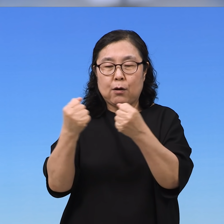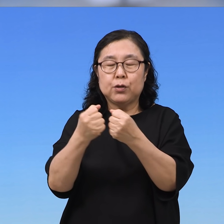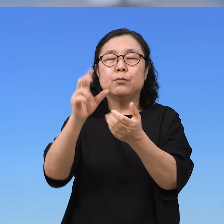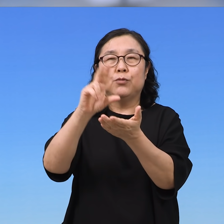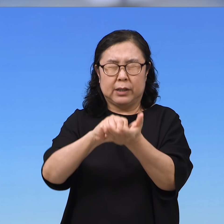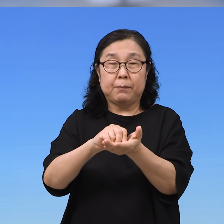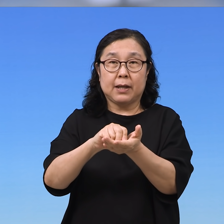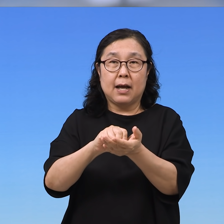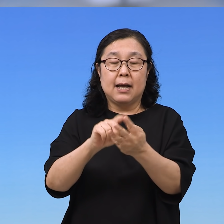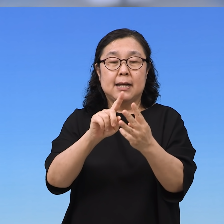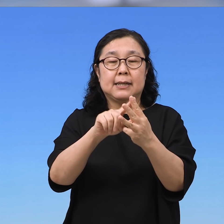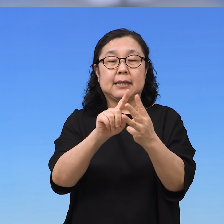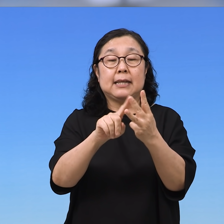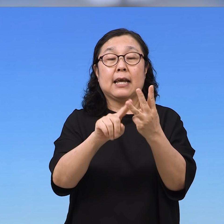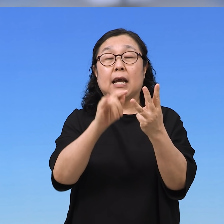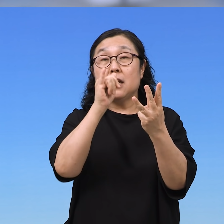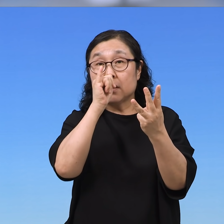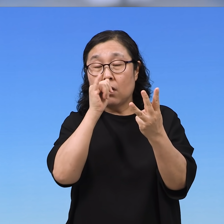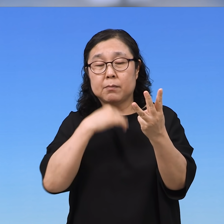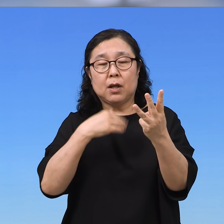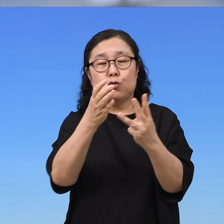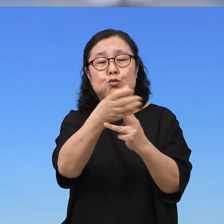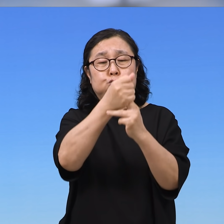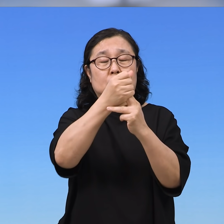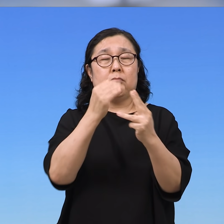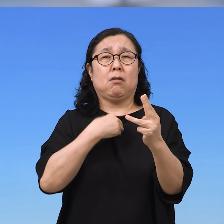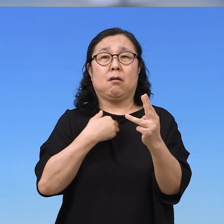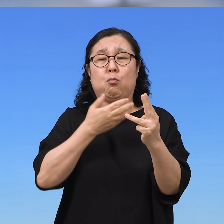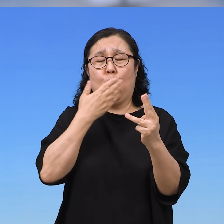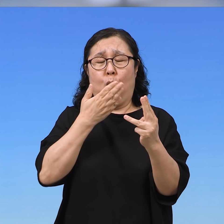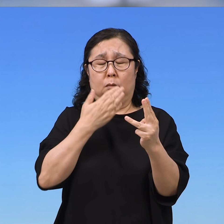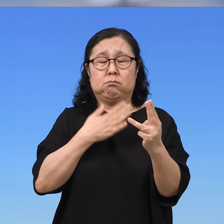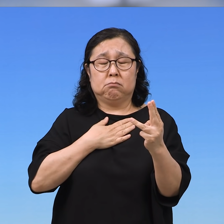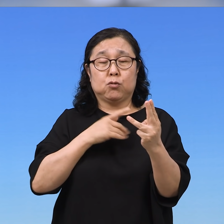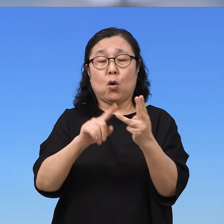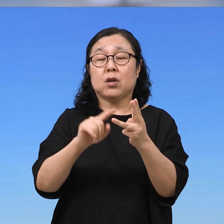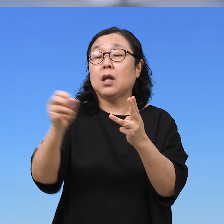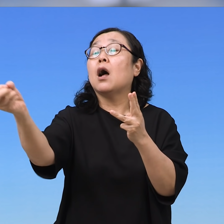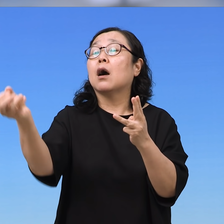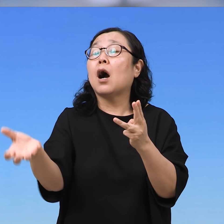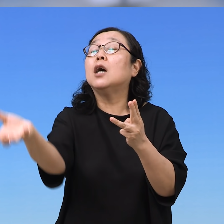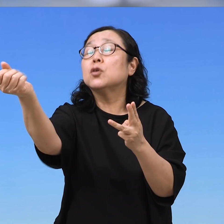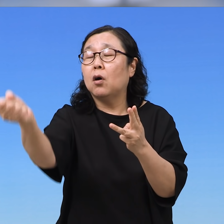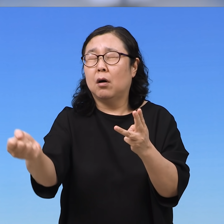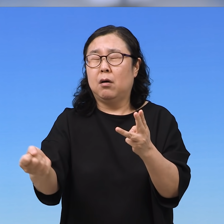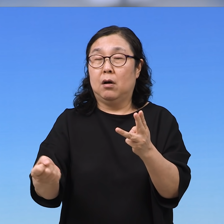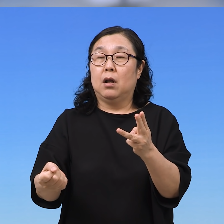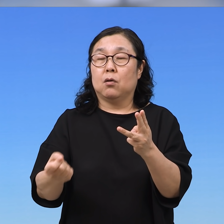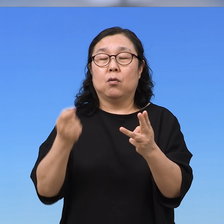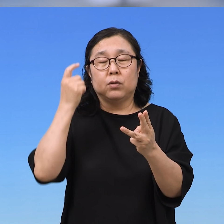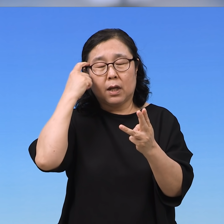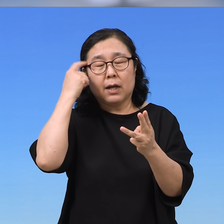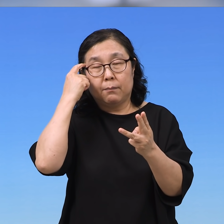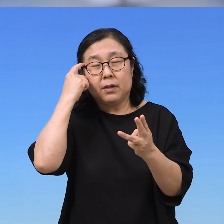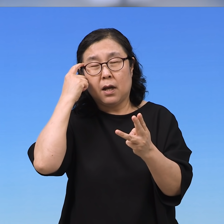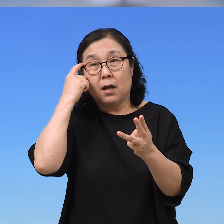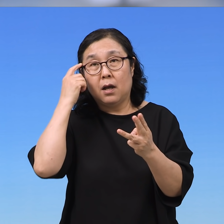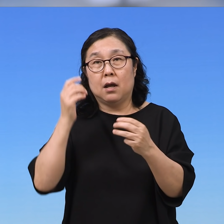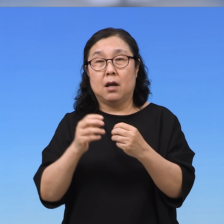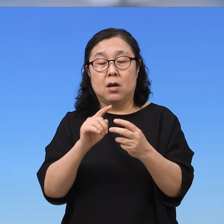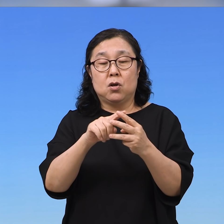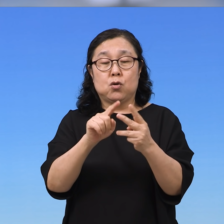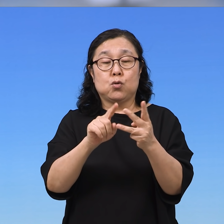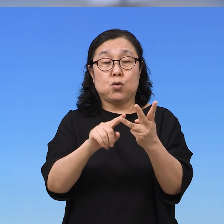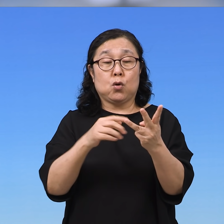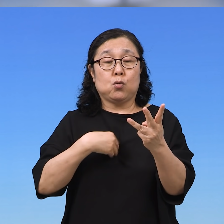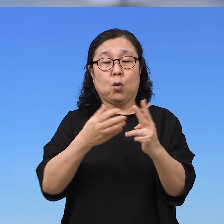이 문제 3개가 있으면 당연히 내가 2개 먹어야지, 무슨 소리야. 아마 형이고 동생이고 없습니다. 아니